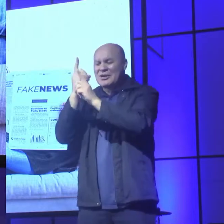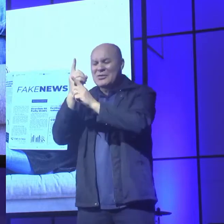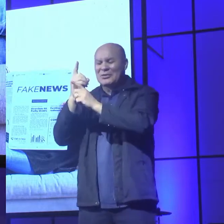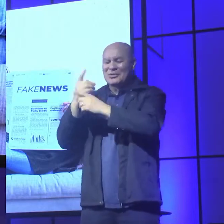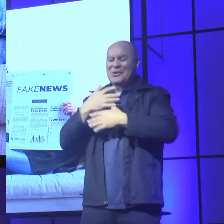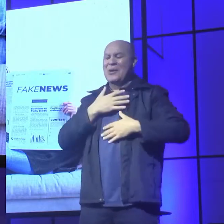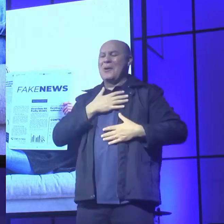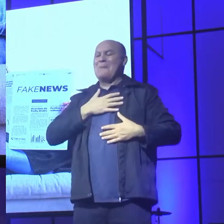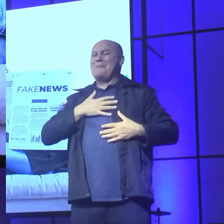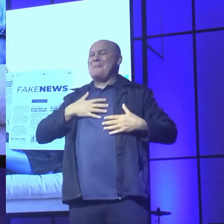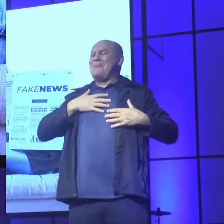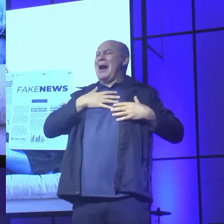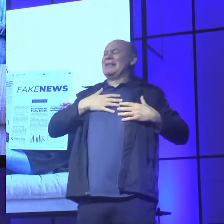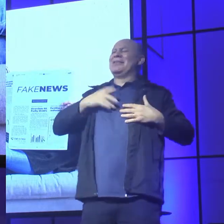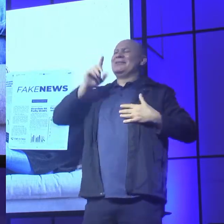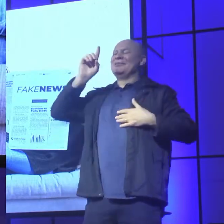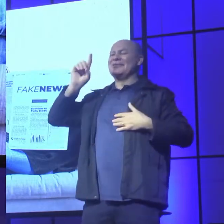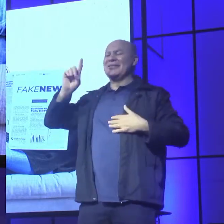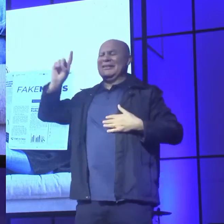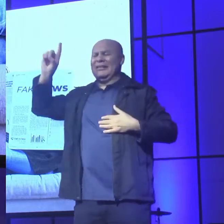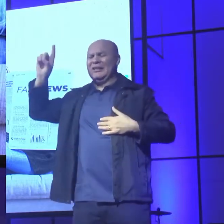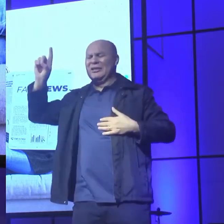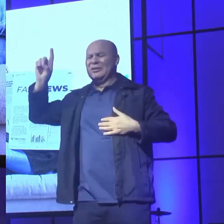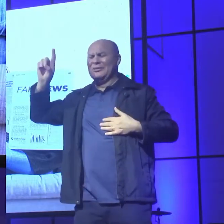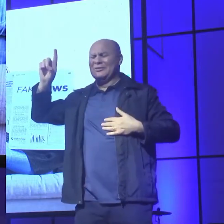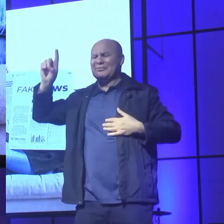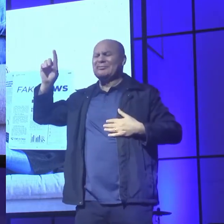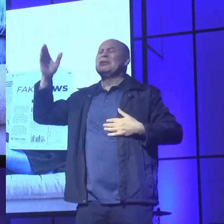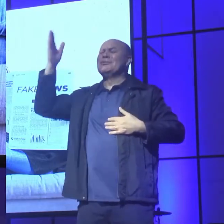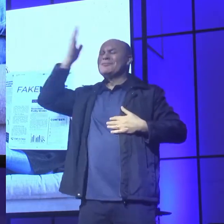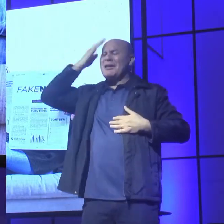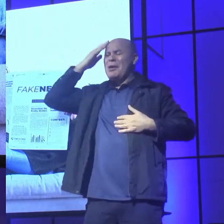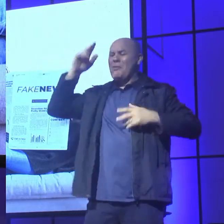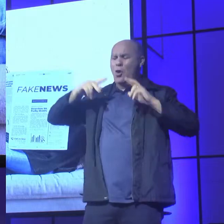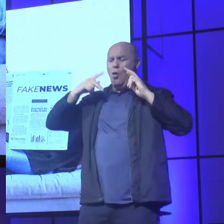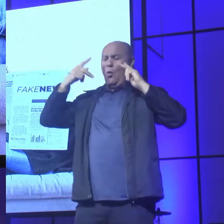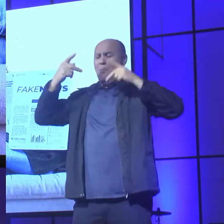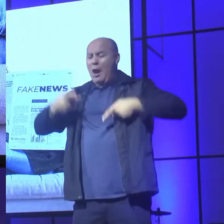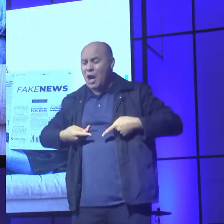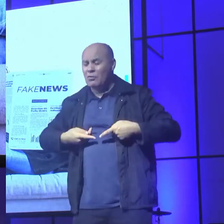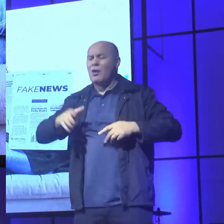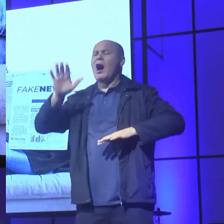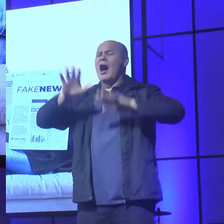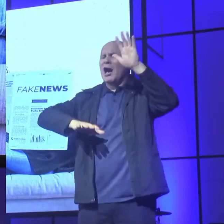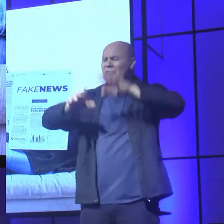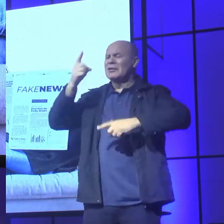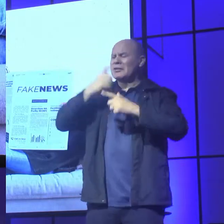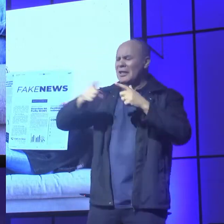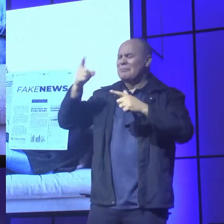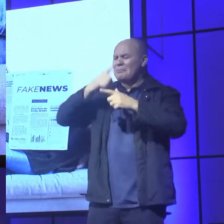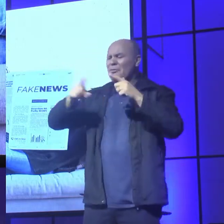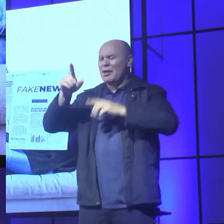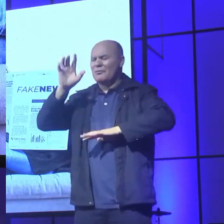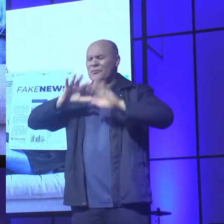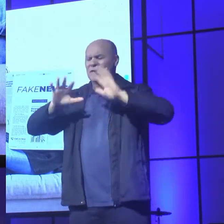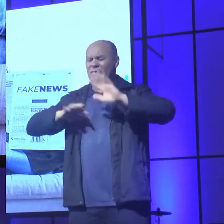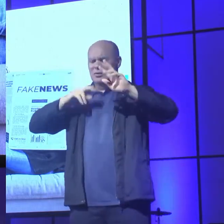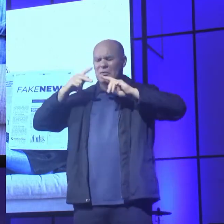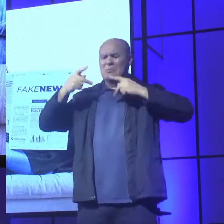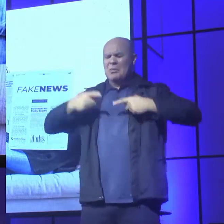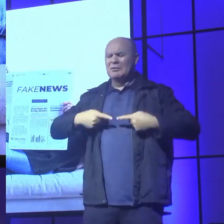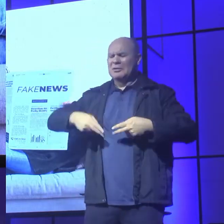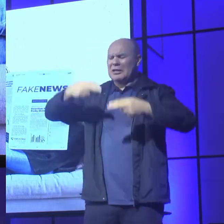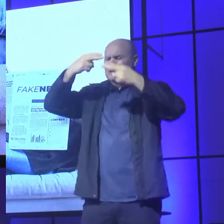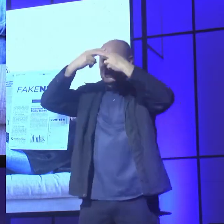Senhor, nós sabemos que muitas vezes somos marcados na nossa vida, temos um olhar da nossa identidade como de fato num